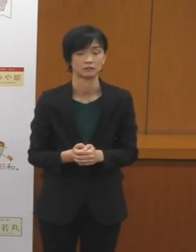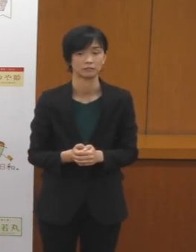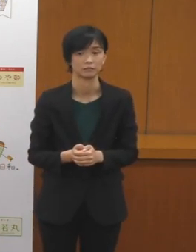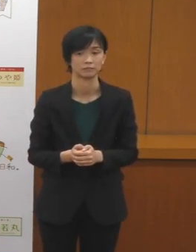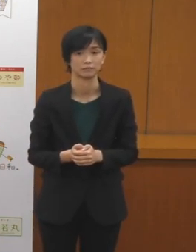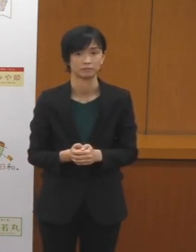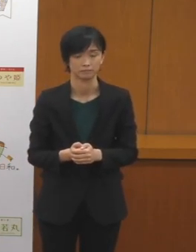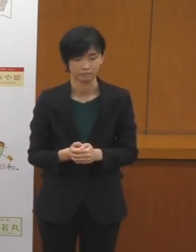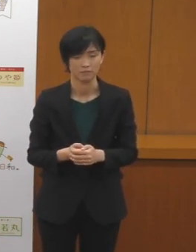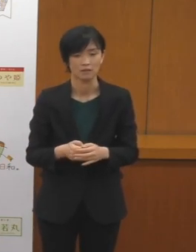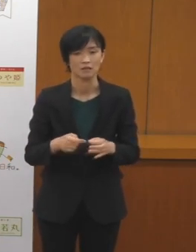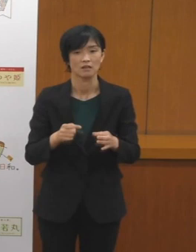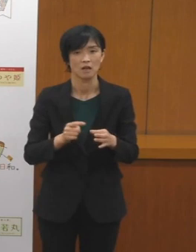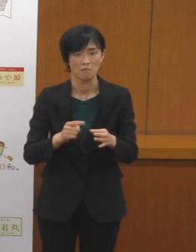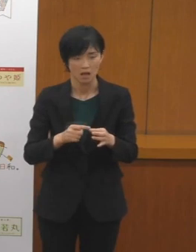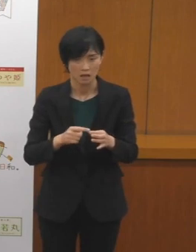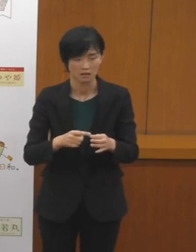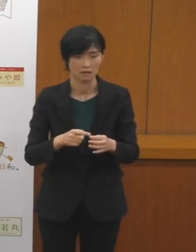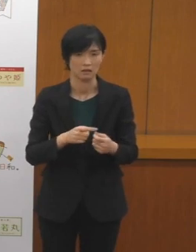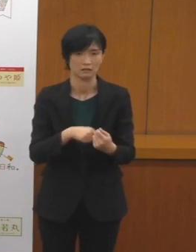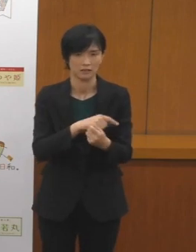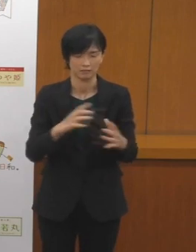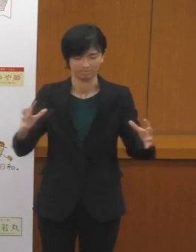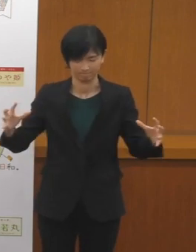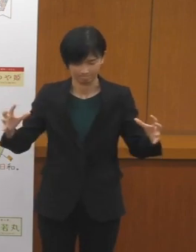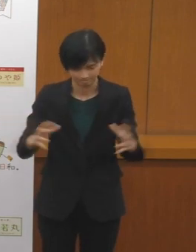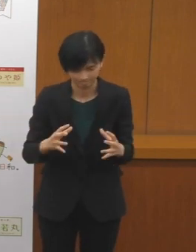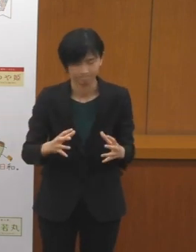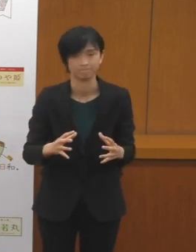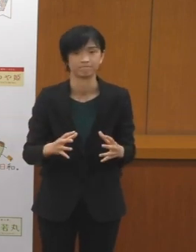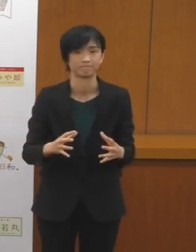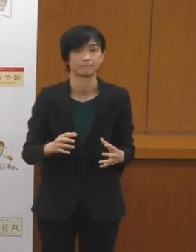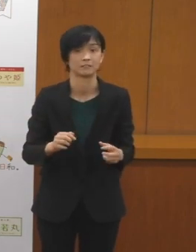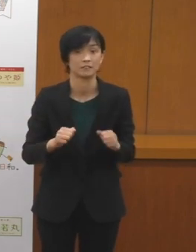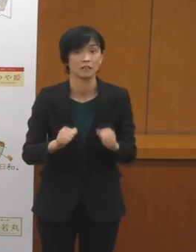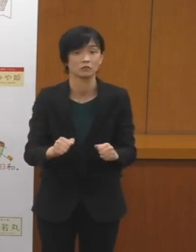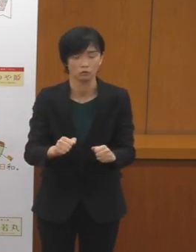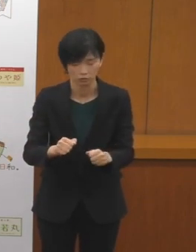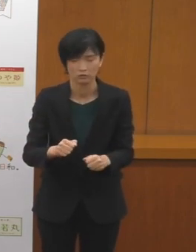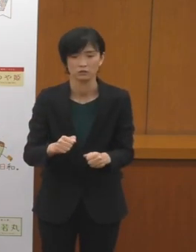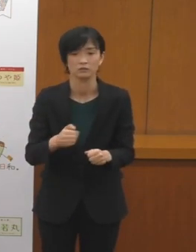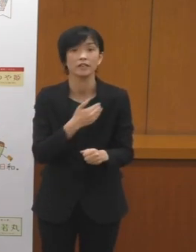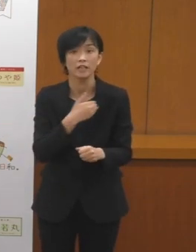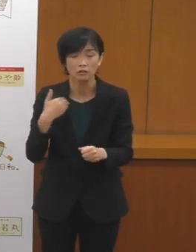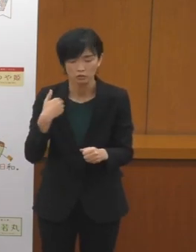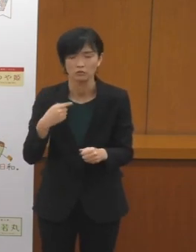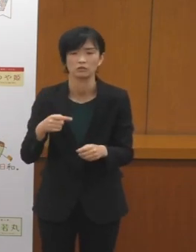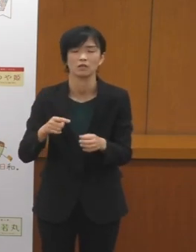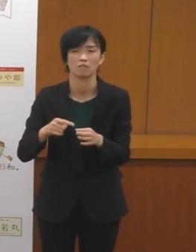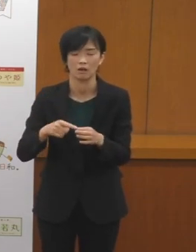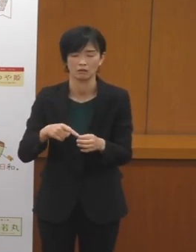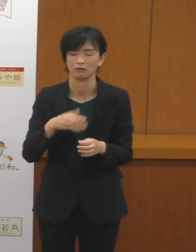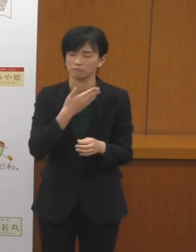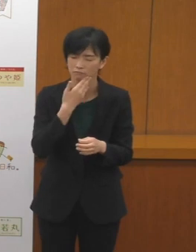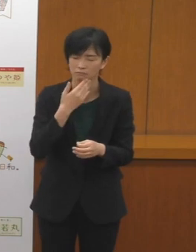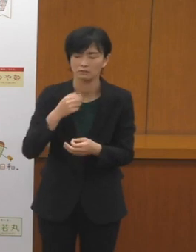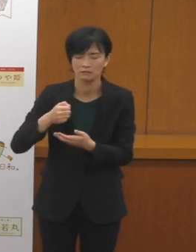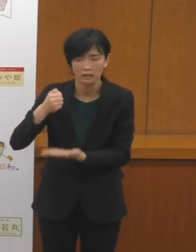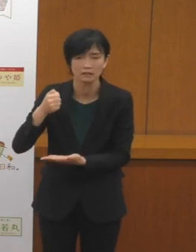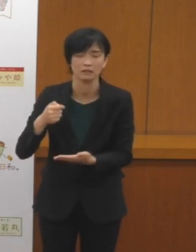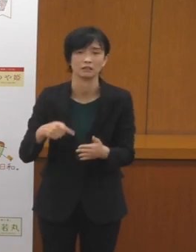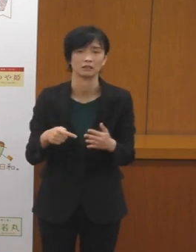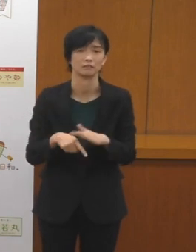みんなでそのオール山形でしっかり取り組むそういったことはもう本県の財産であるなあというふうに思っております